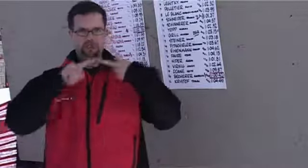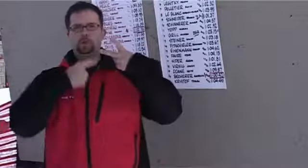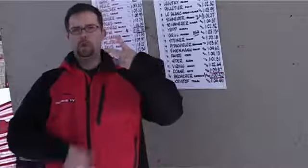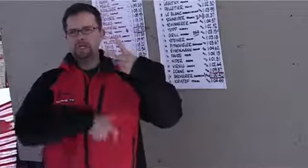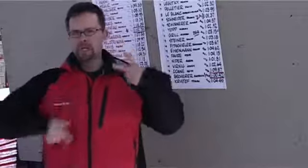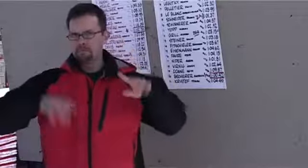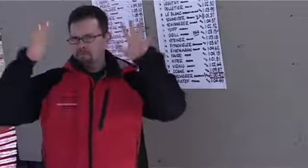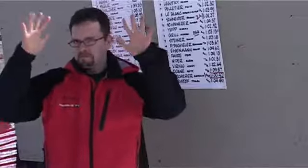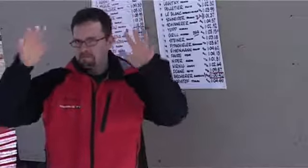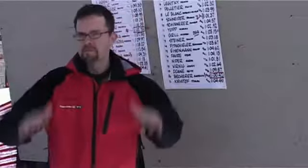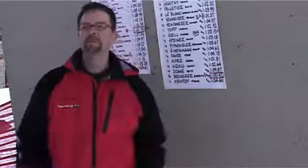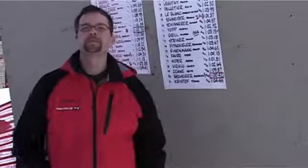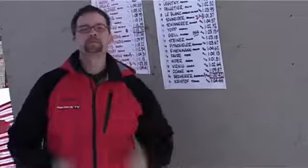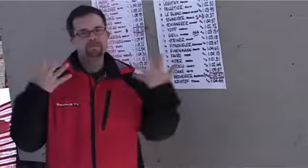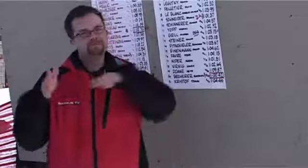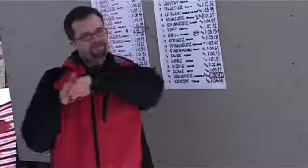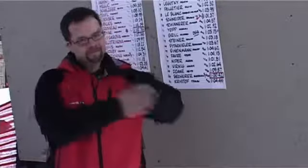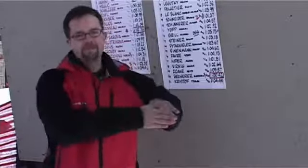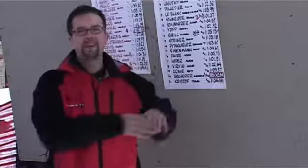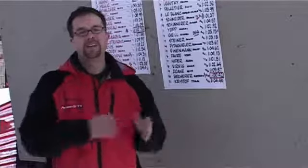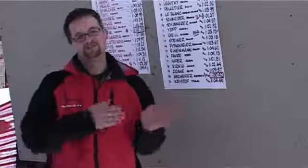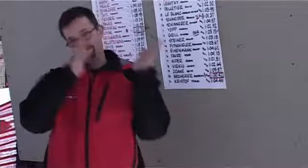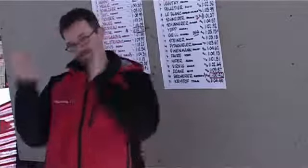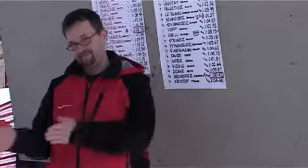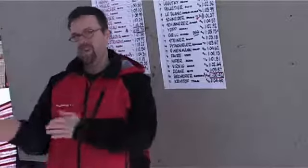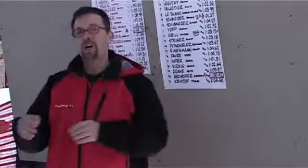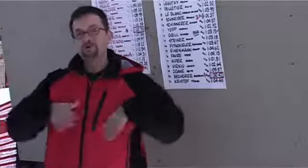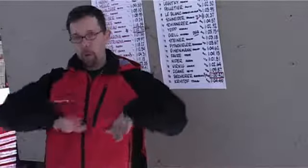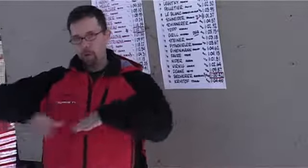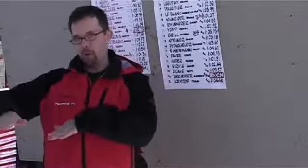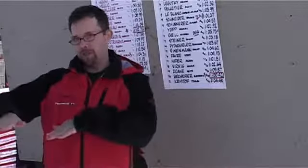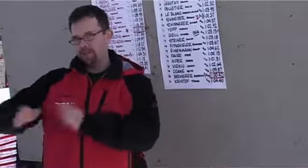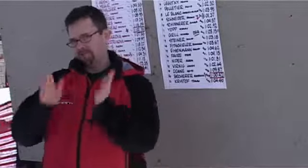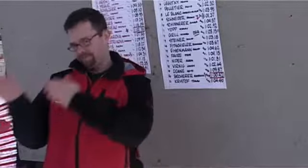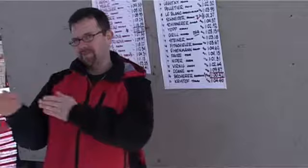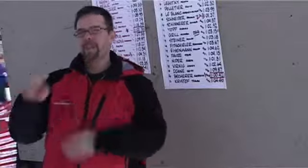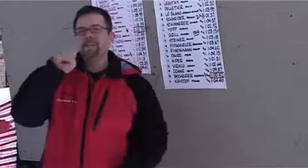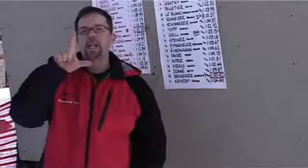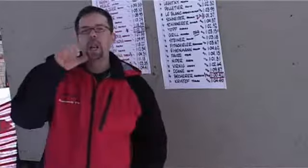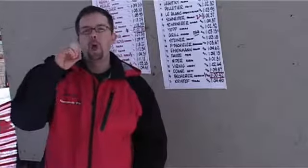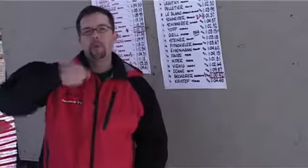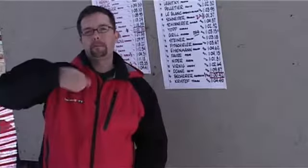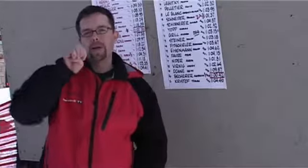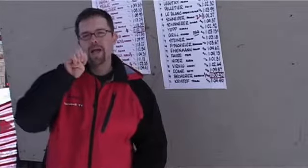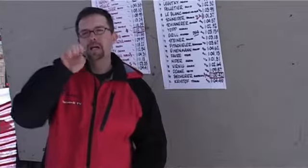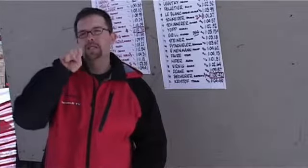nun liegt auf dem zweiten Platz mit den Medaillen, Russland auf dem ersten. Wir widmen uns dem Snowboard heute